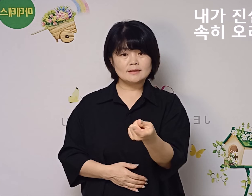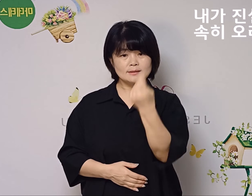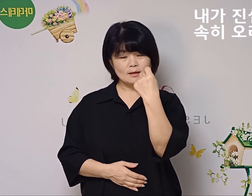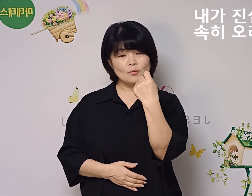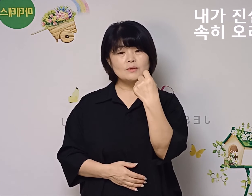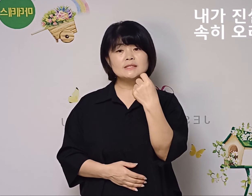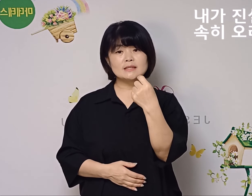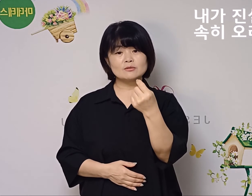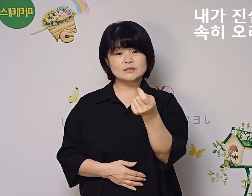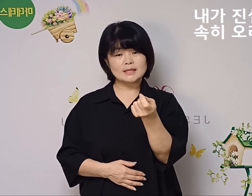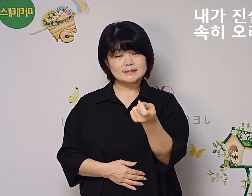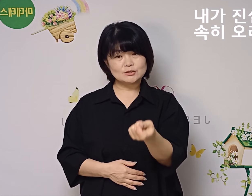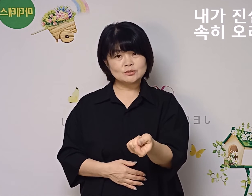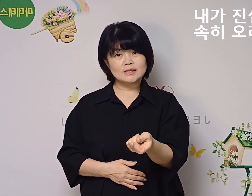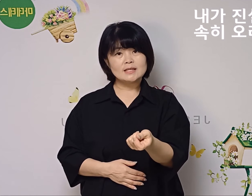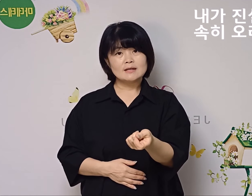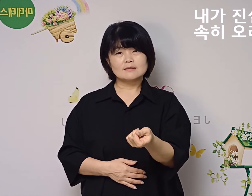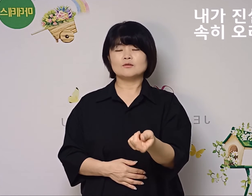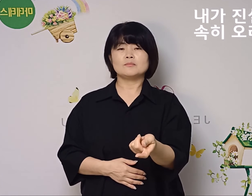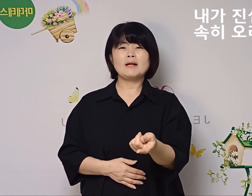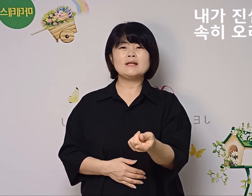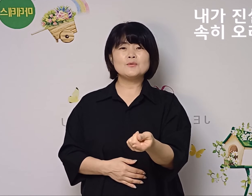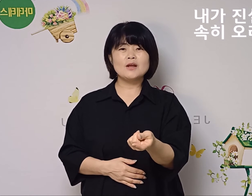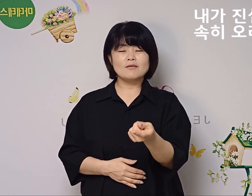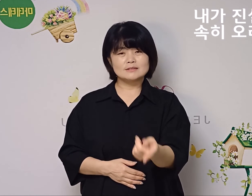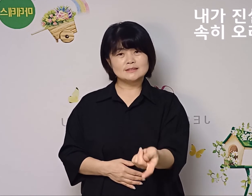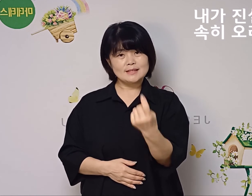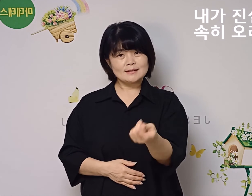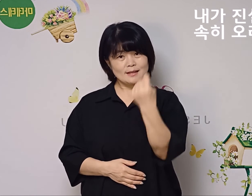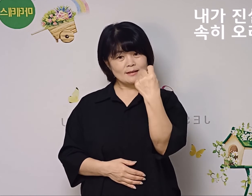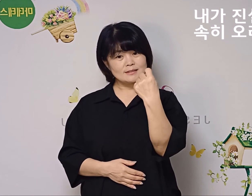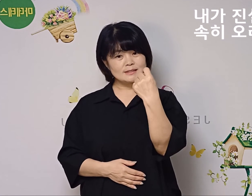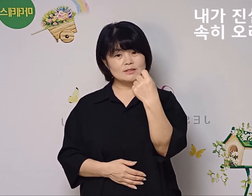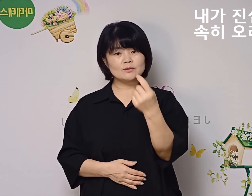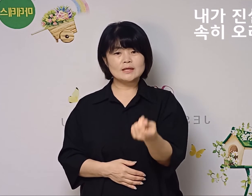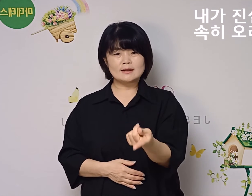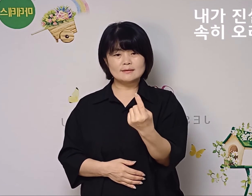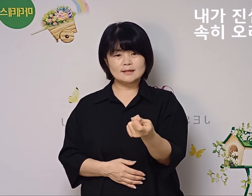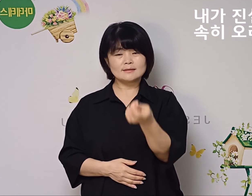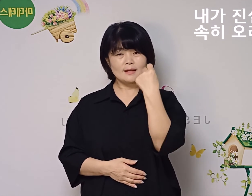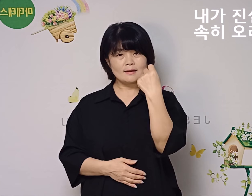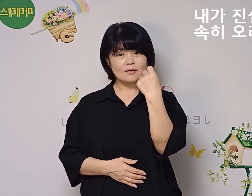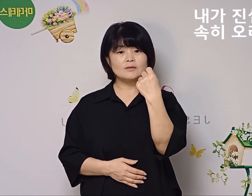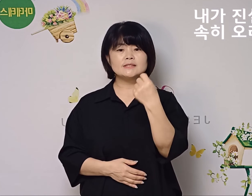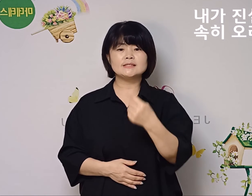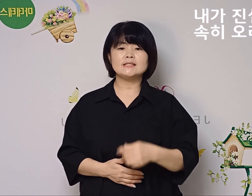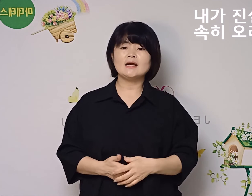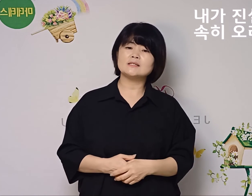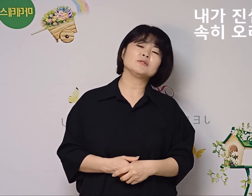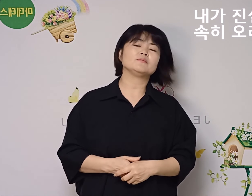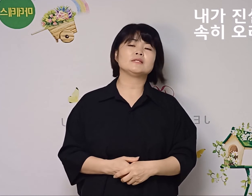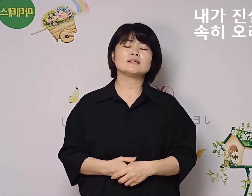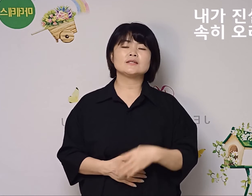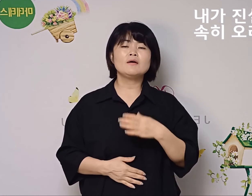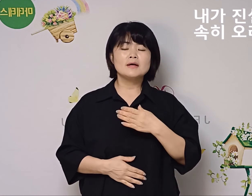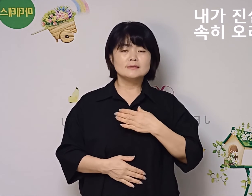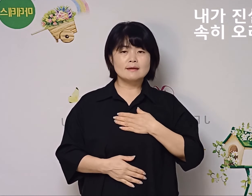탁탁 올리잖아요. 우리 낚싯줄을 빨리 올려 그러죠. 탁탁 하듯이 이렇게 약간 탁탁 걸듯이 하시면 됩니다. 그래서